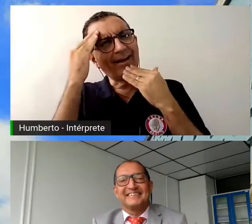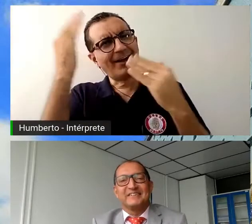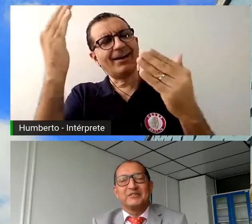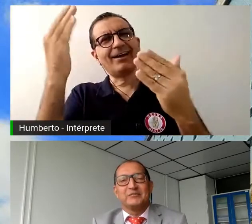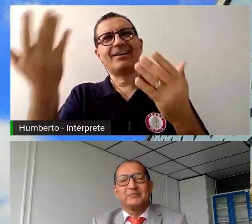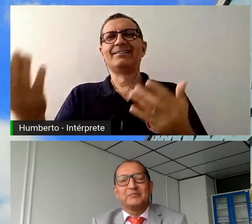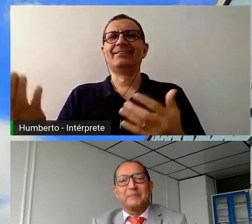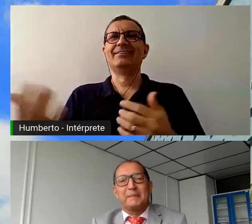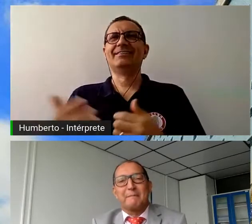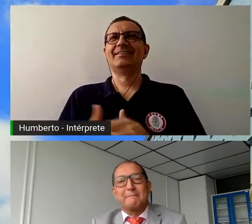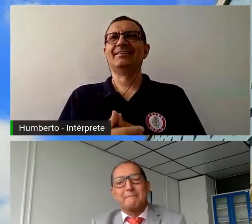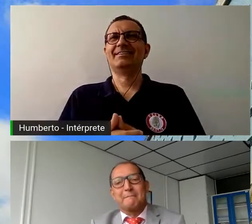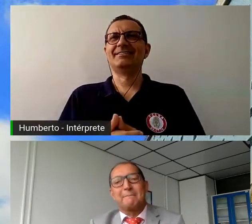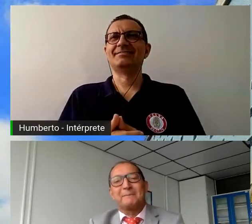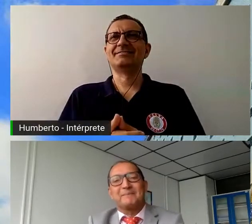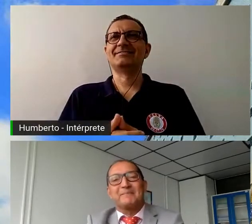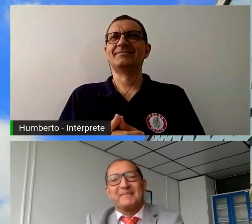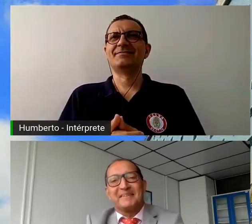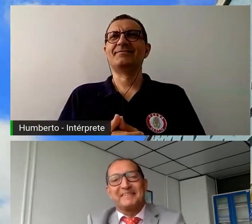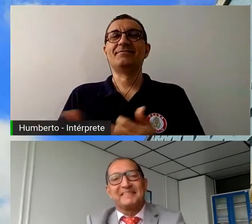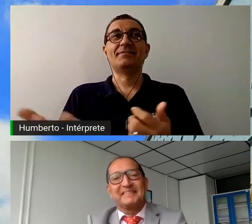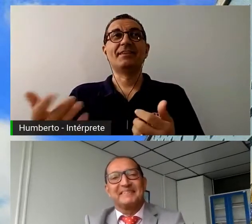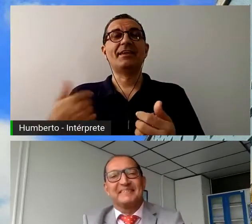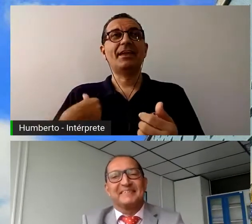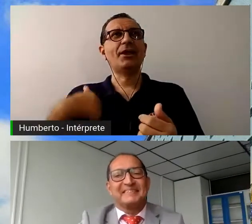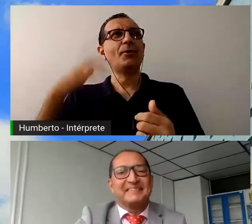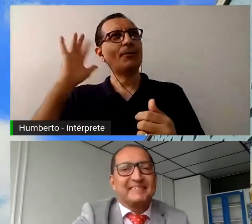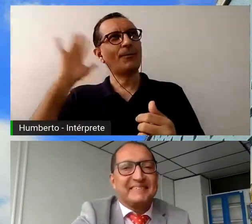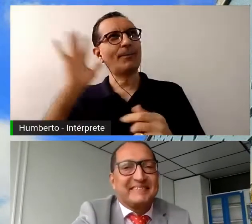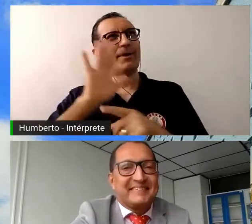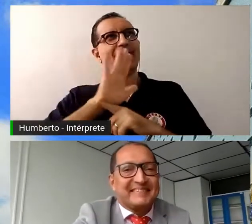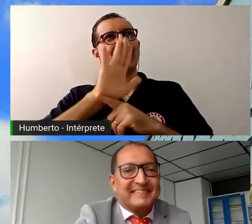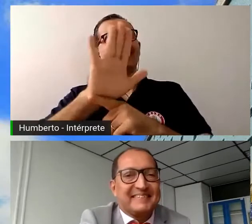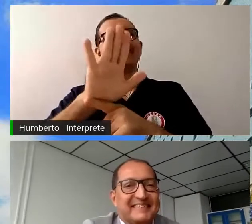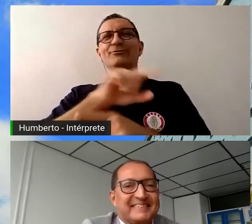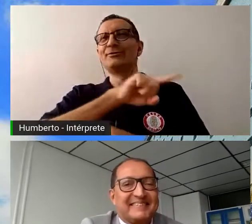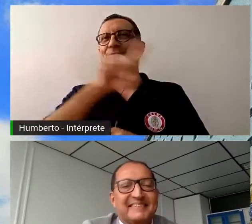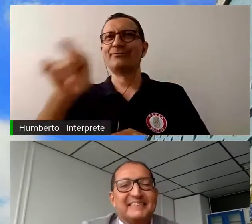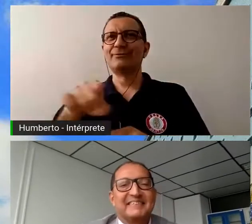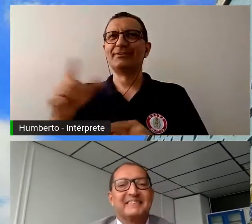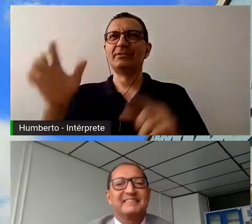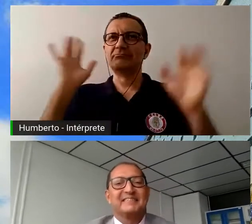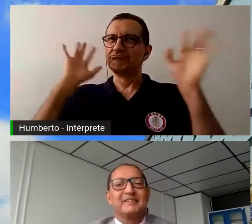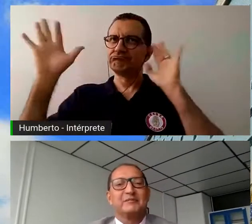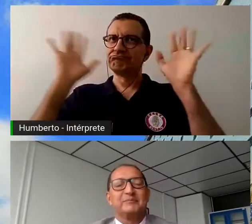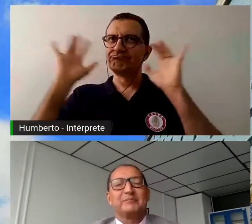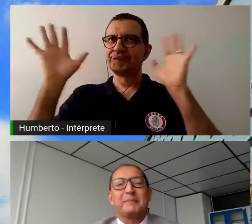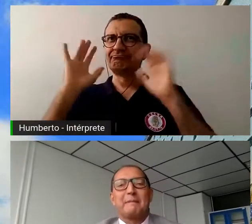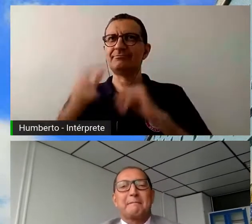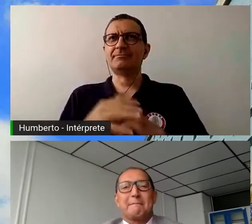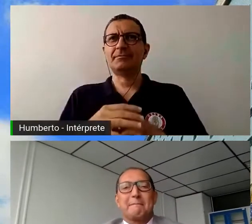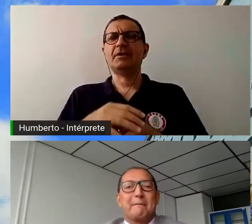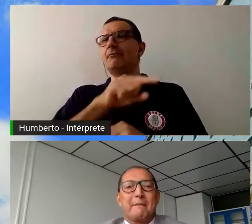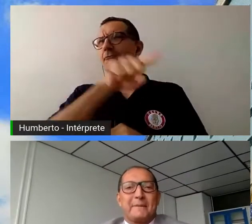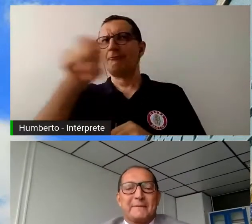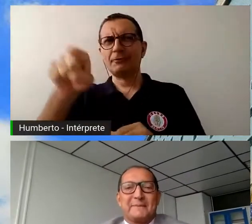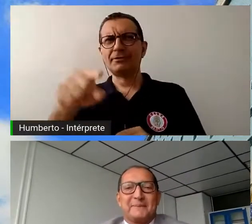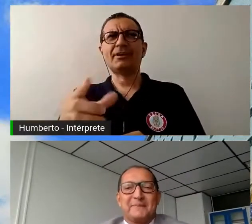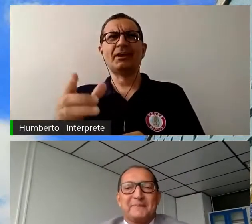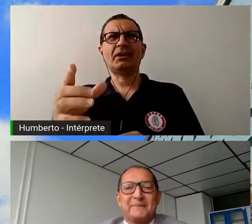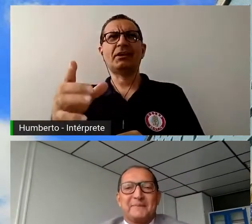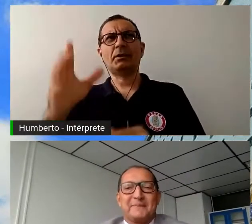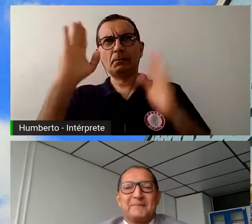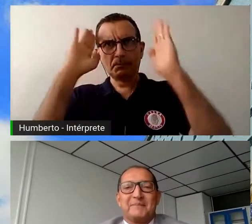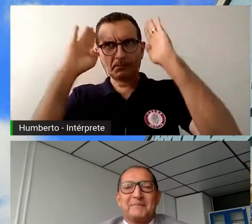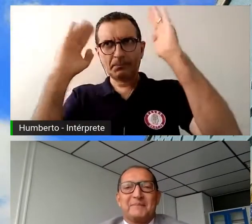reflexões, um pouco provocativas às vezes, mas que elas estão com pessoas muito bem formadas e que têm